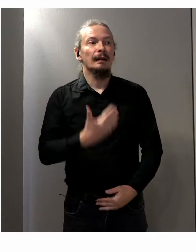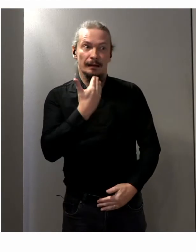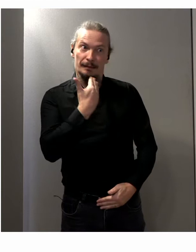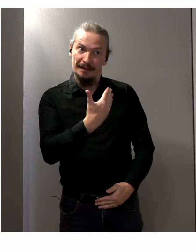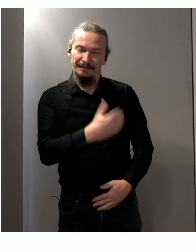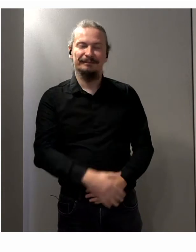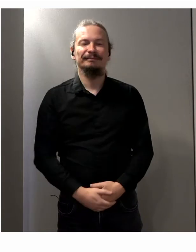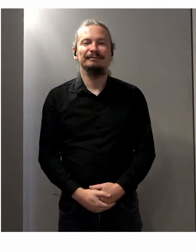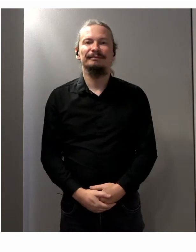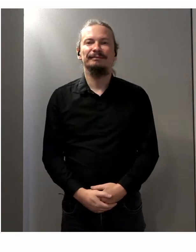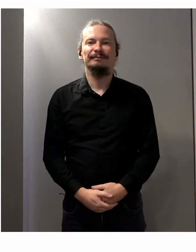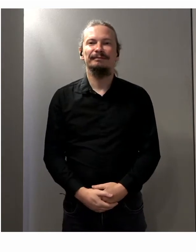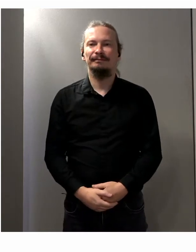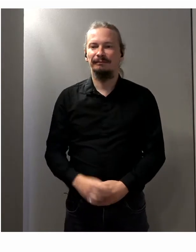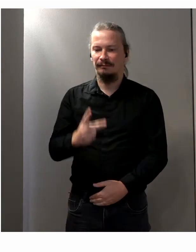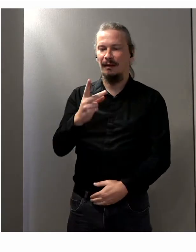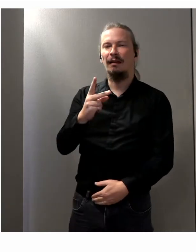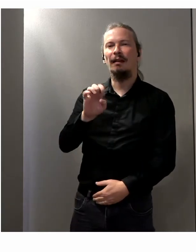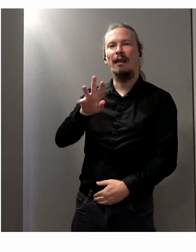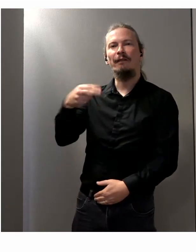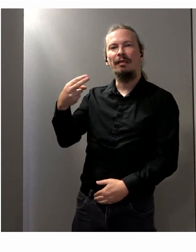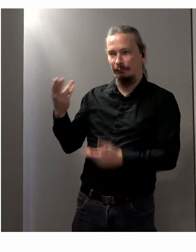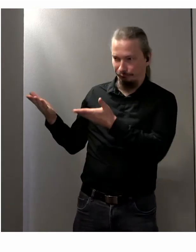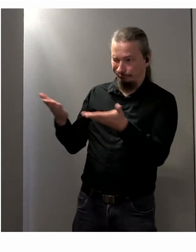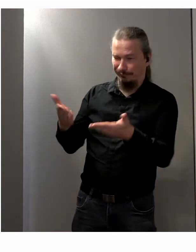Merci. Kevin, à vous.